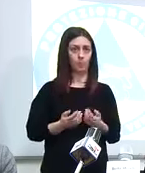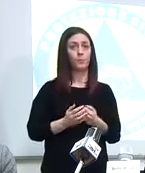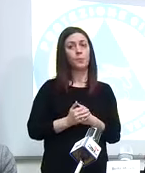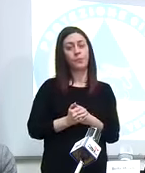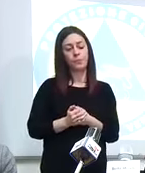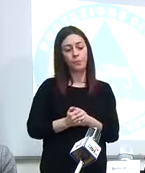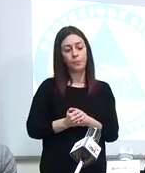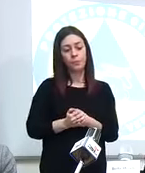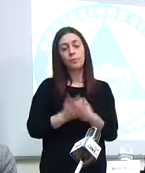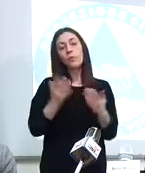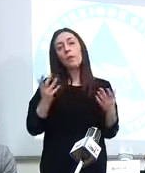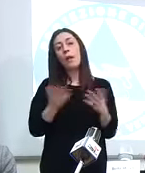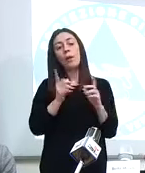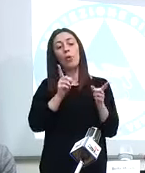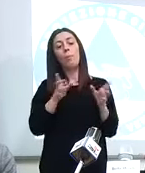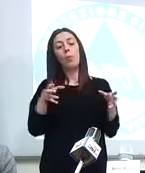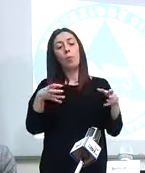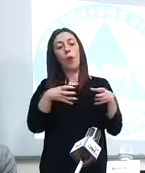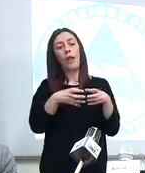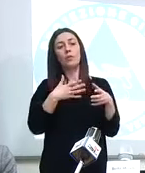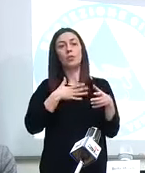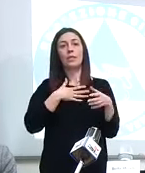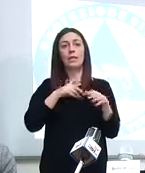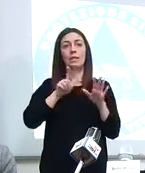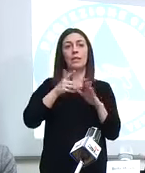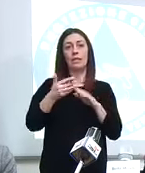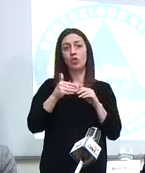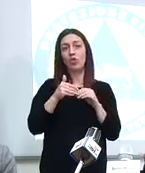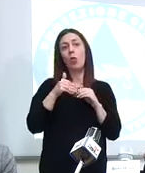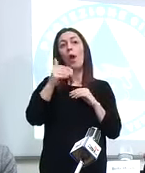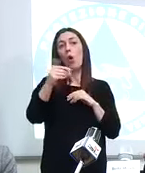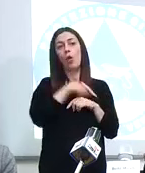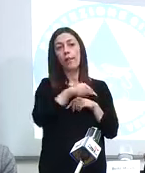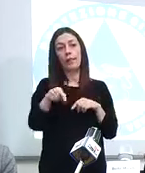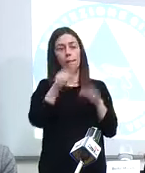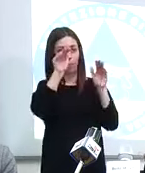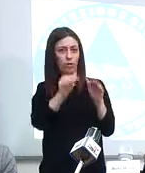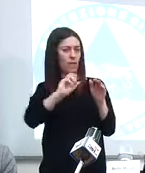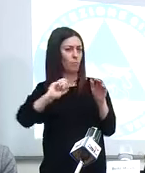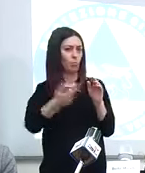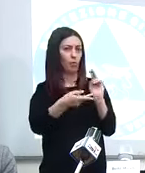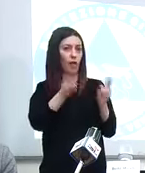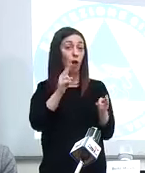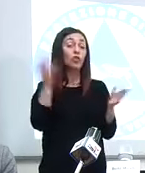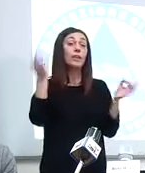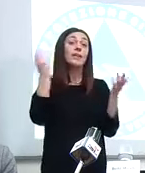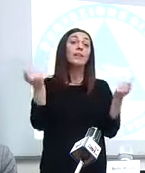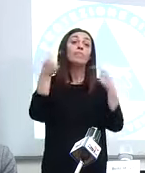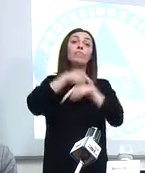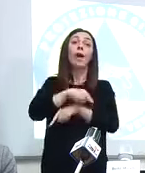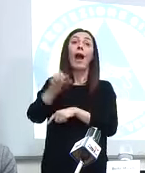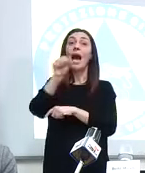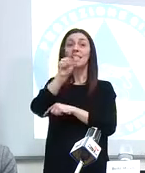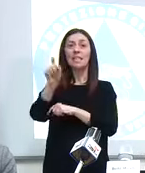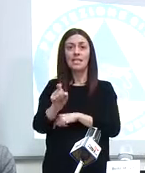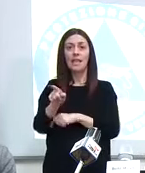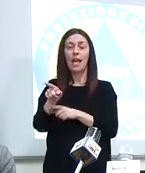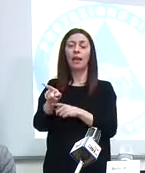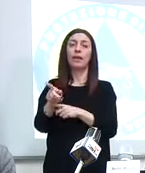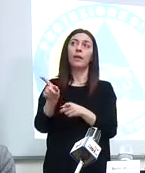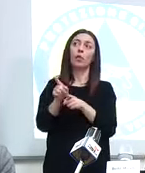questa fascia di popolazione che va dai 75 anni in su. Se invece AstraZeneca dovesse avere un limite, nel senso